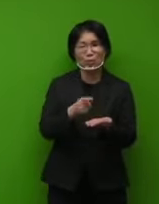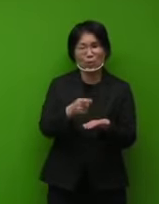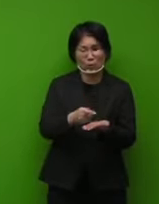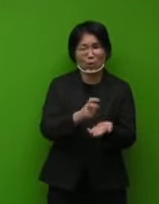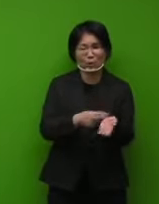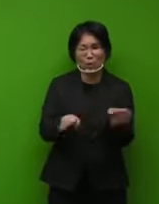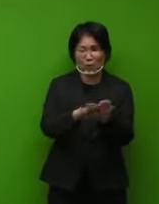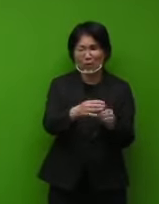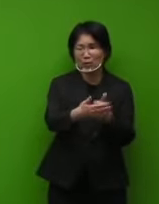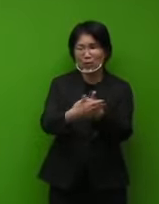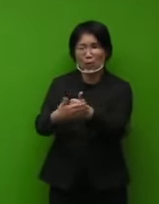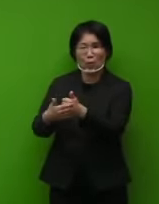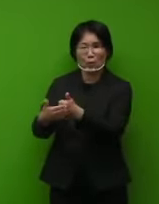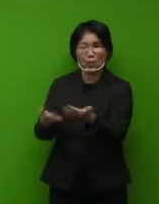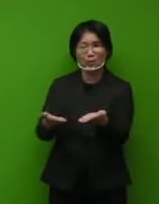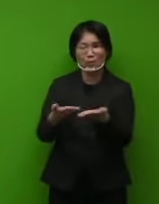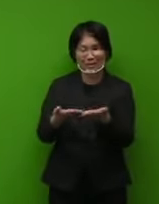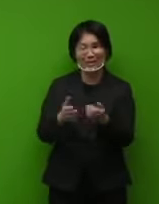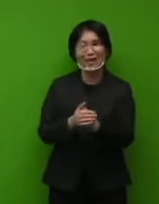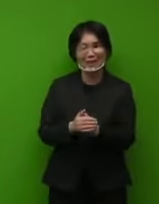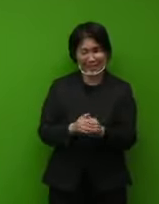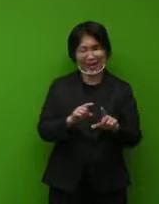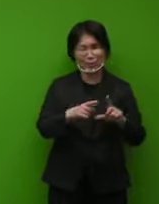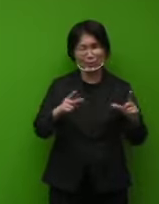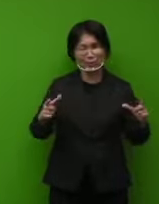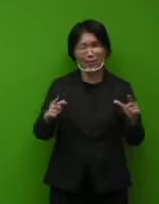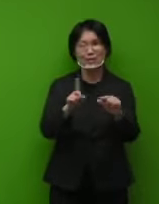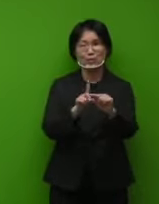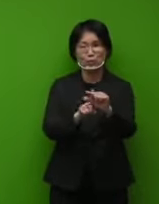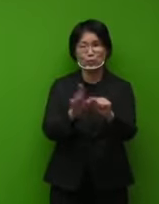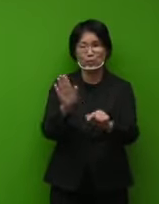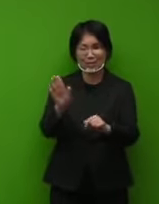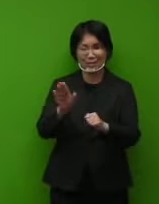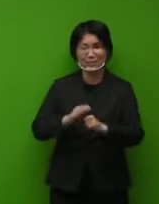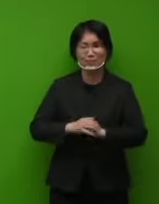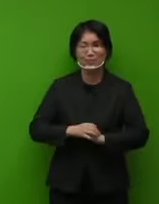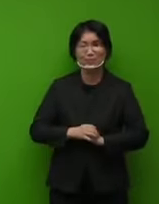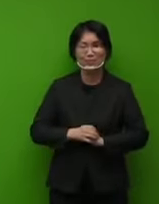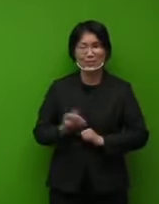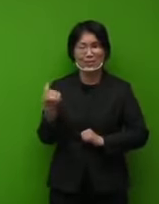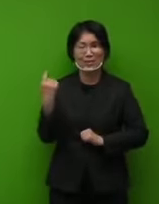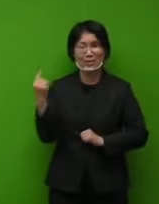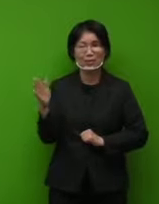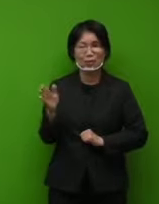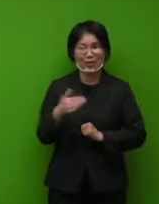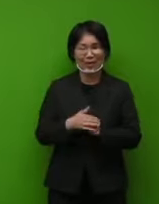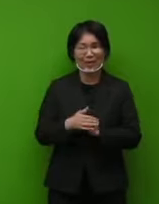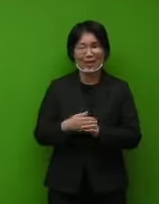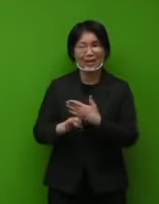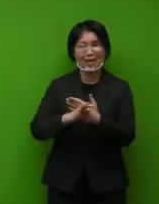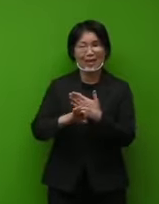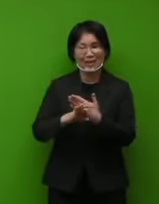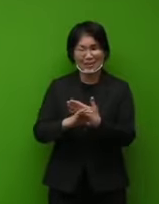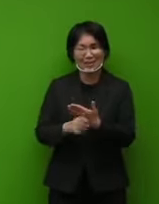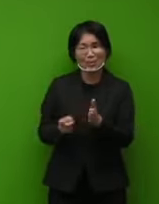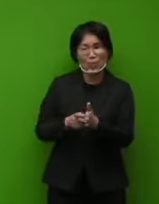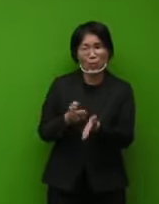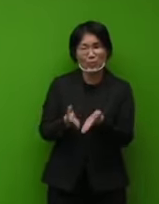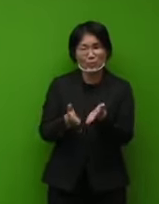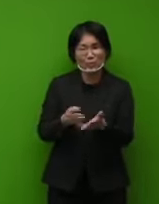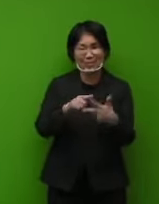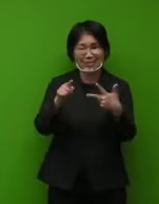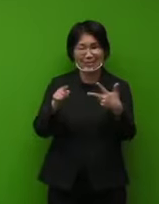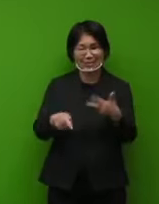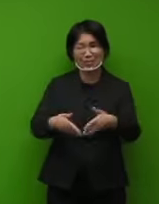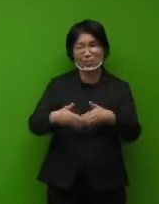関の協力を得まして、着々と増やしているところでございますし、昨日から臨時応急処置施設も開設をい